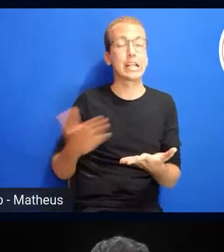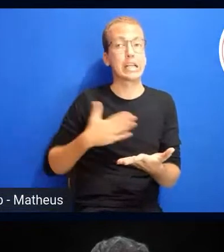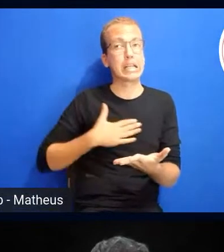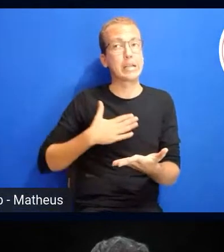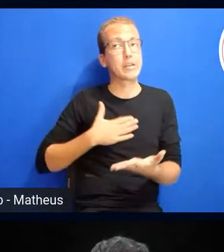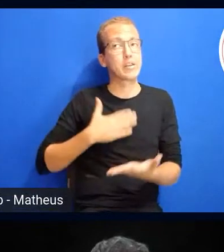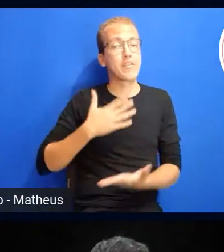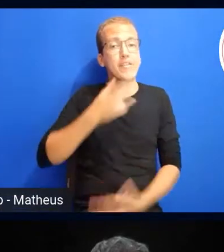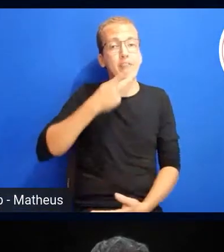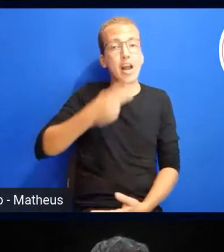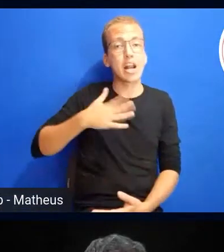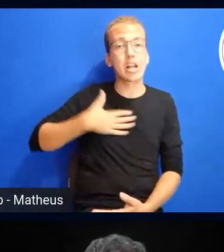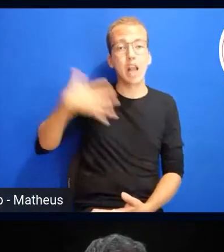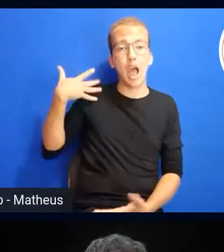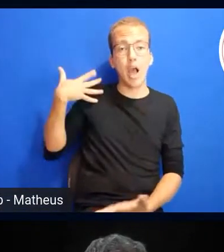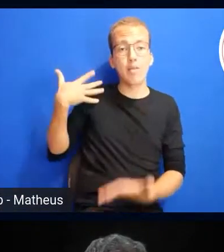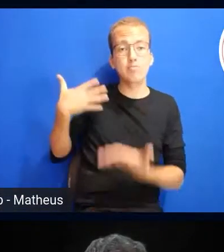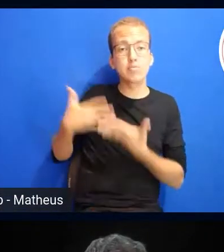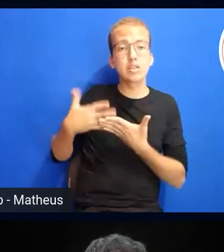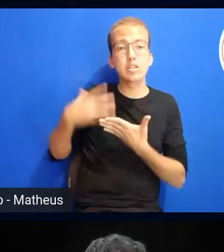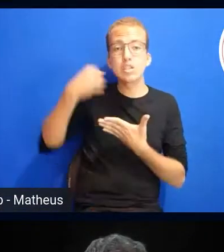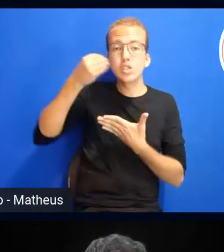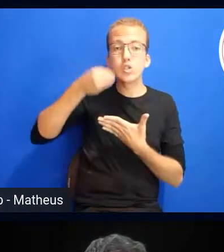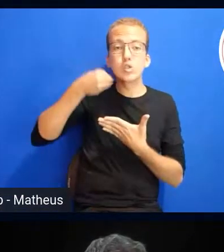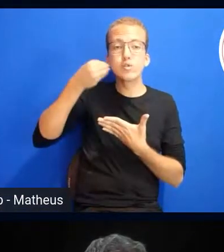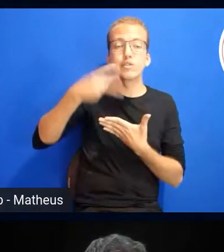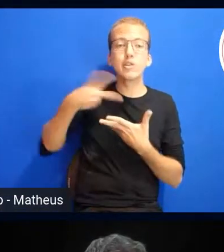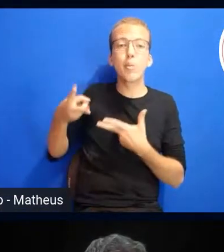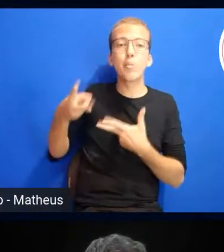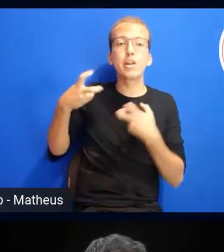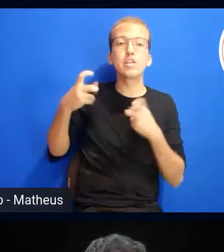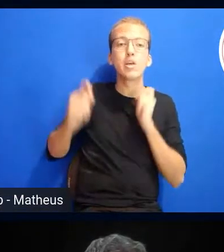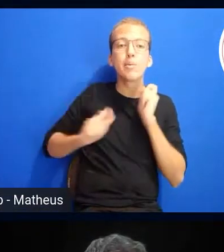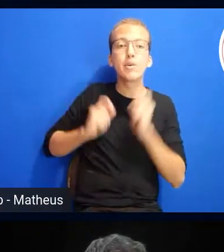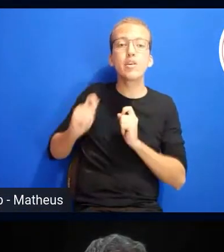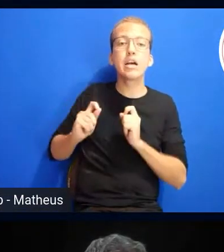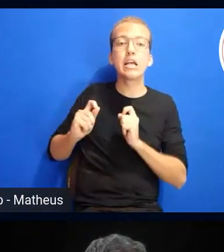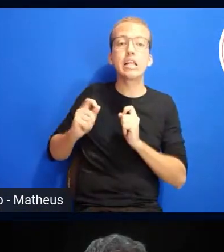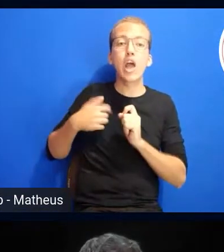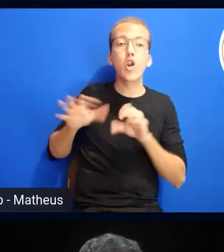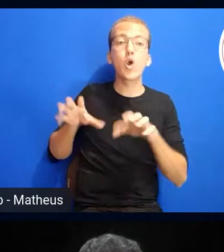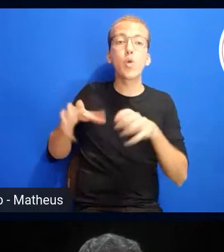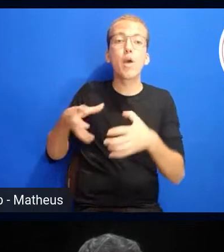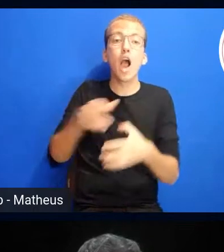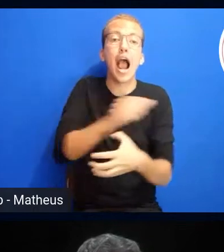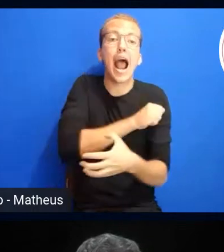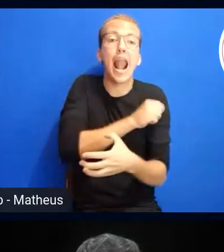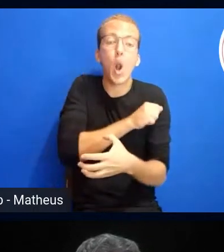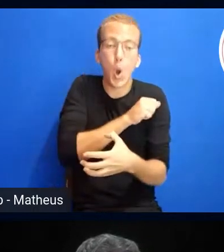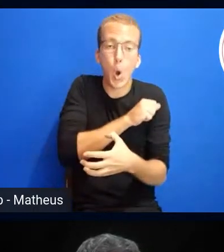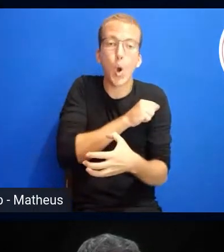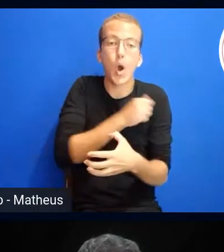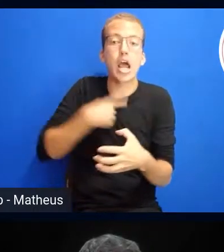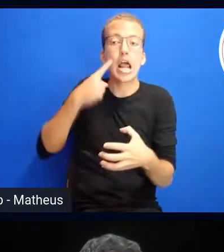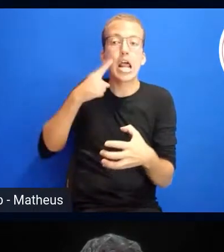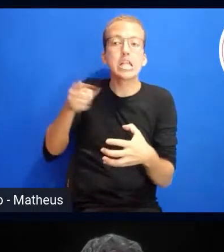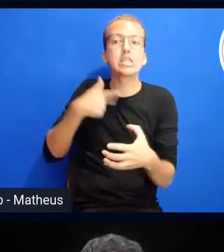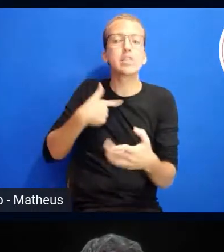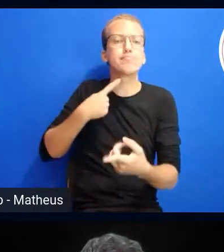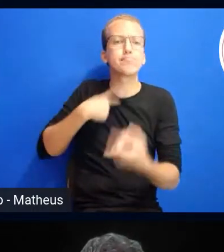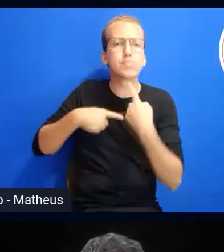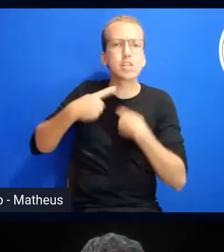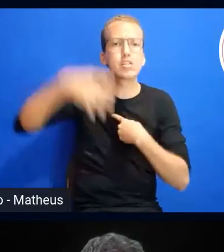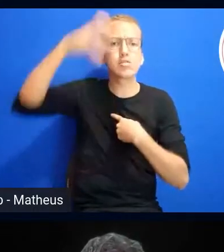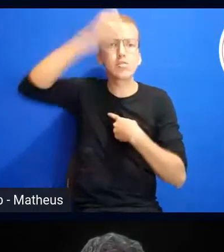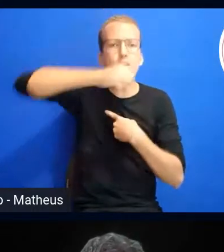tenho visto eh o quanto os meus alunos eles têm demonstrado o desejo de aprender a escrita